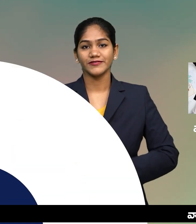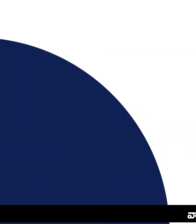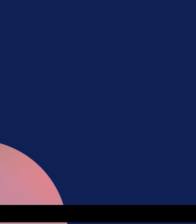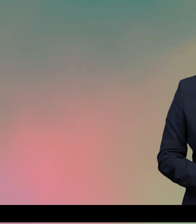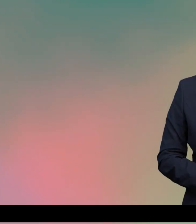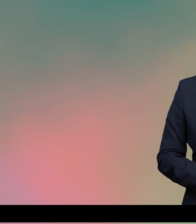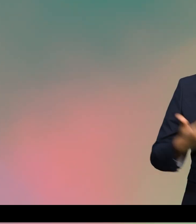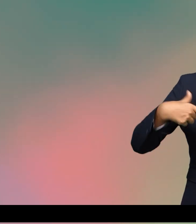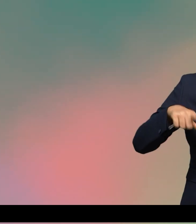మా కొత్త అంశం